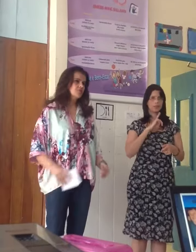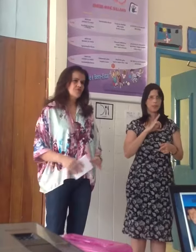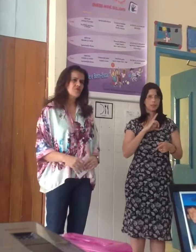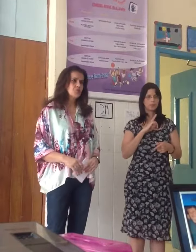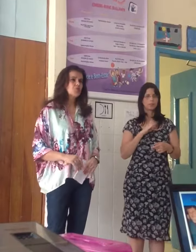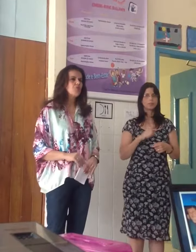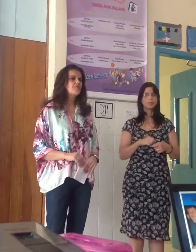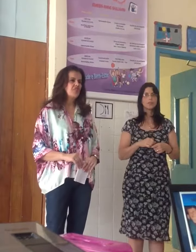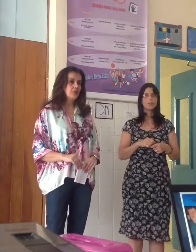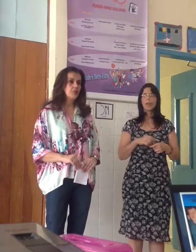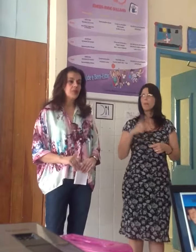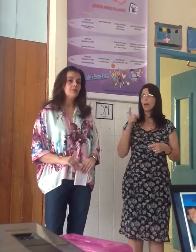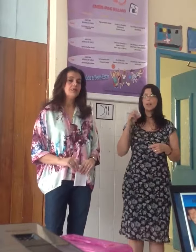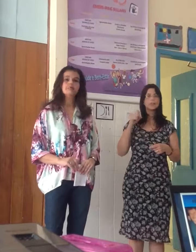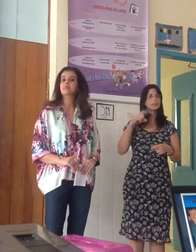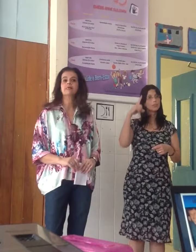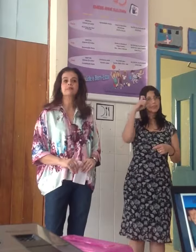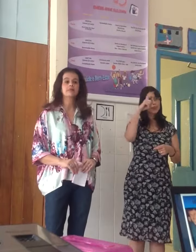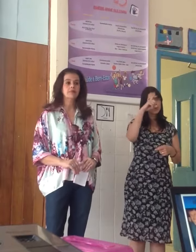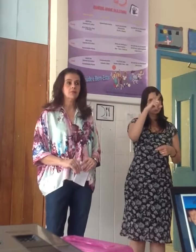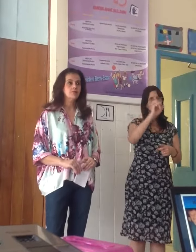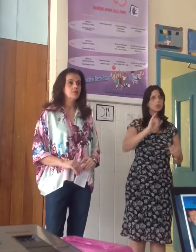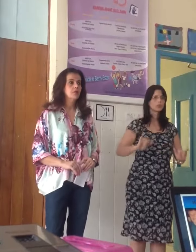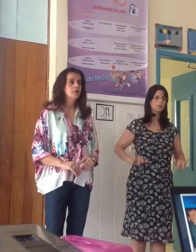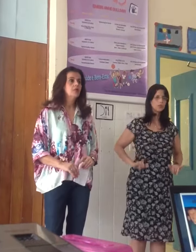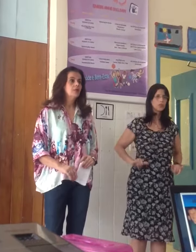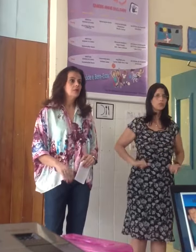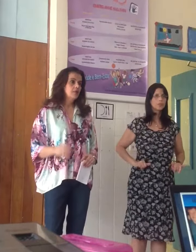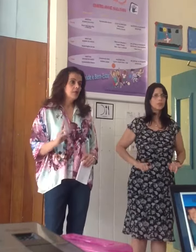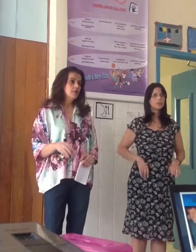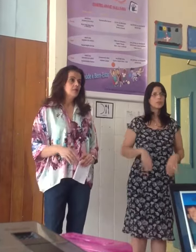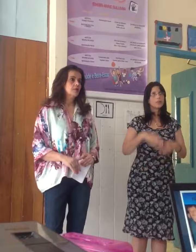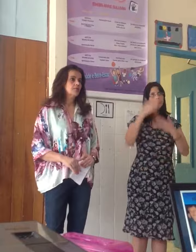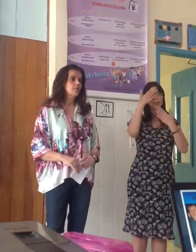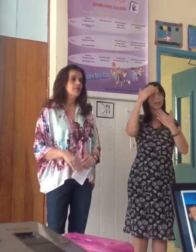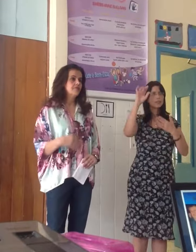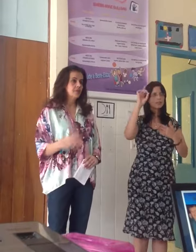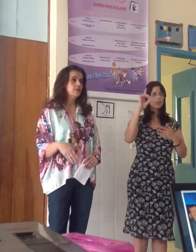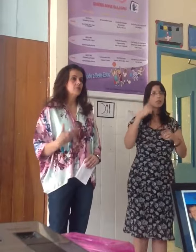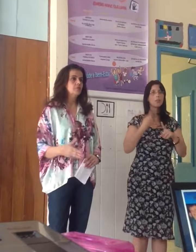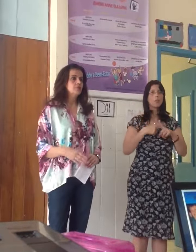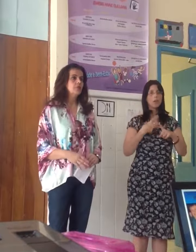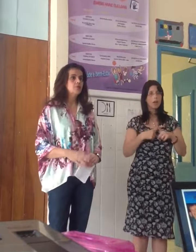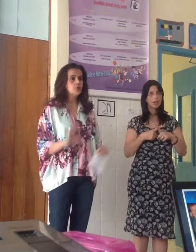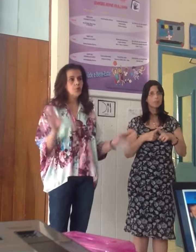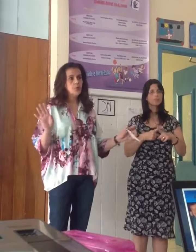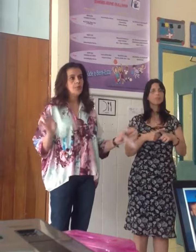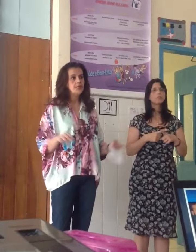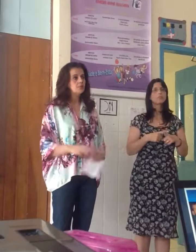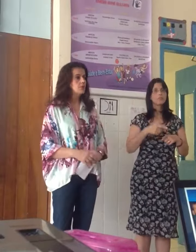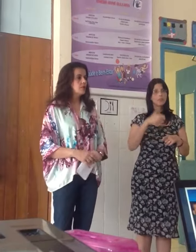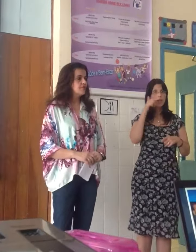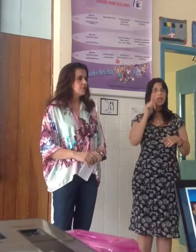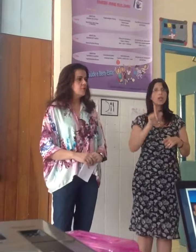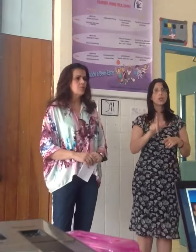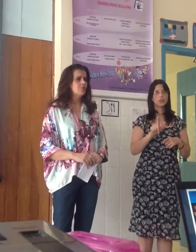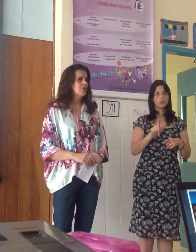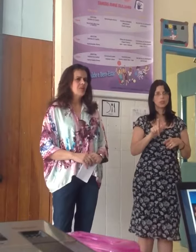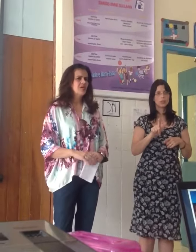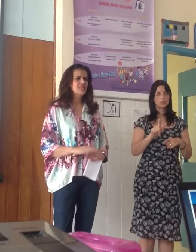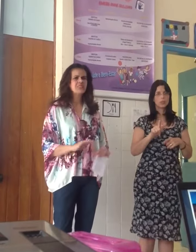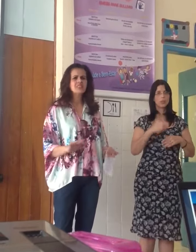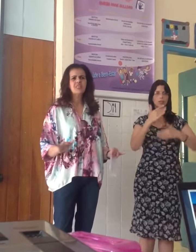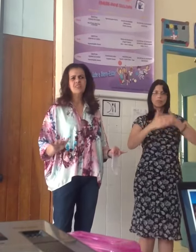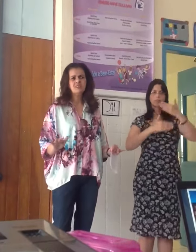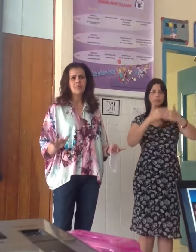era muito difícil de sofrer, mas graças a Deus ele foi levando, e chegou um momento que ele falou,